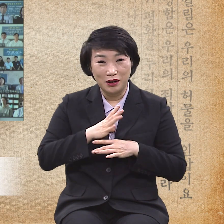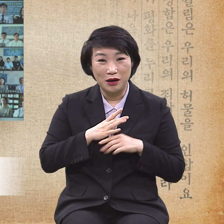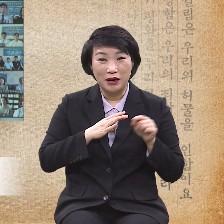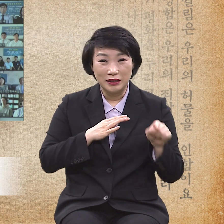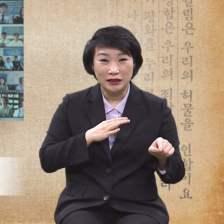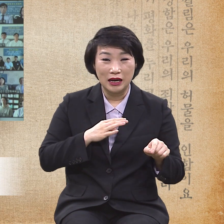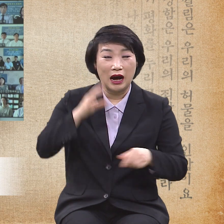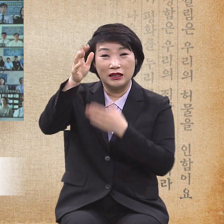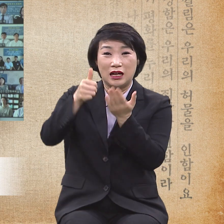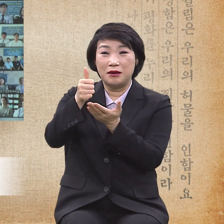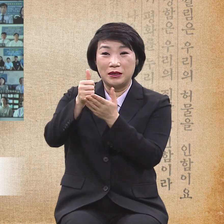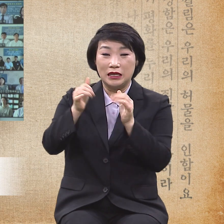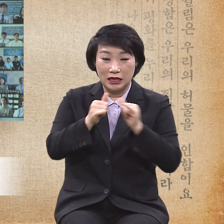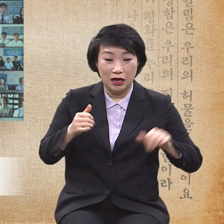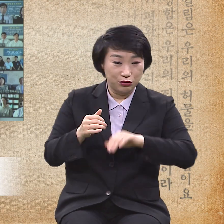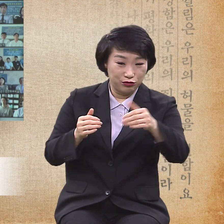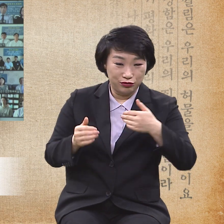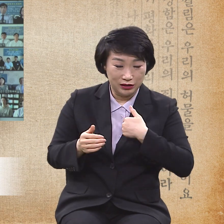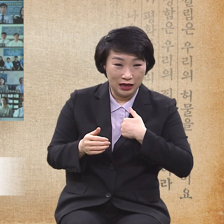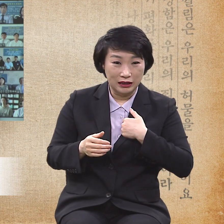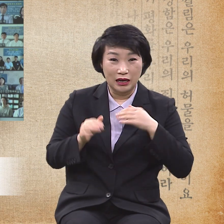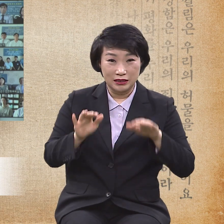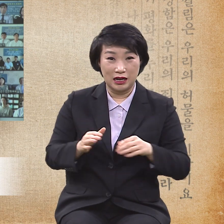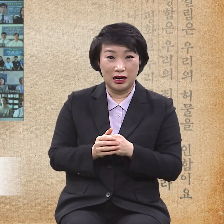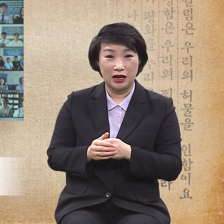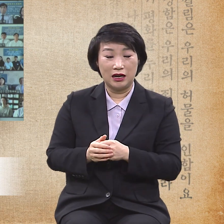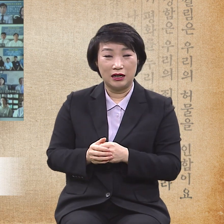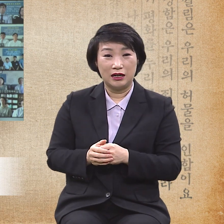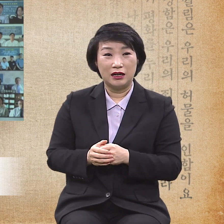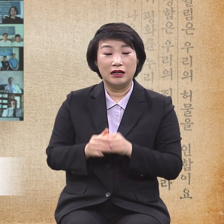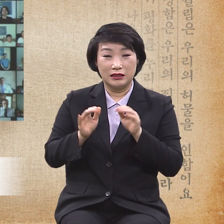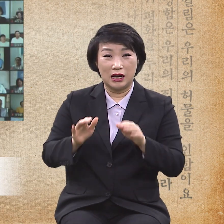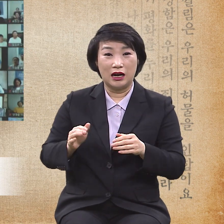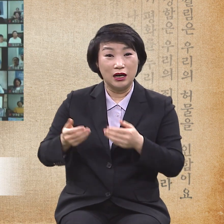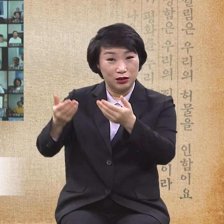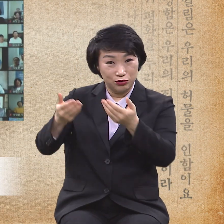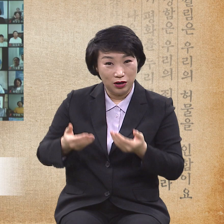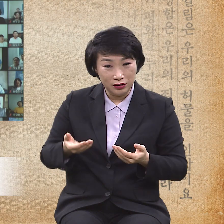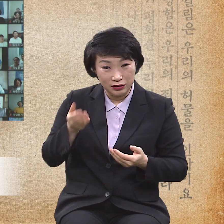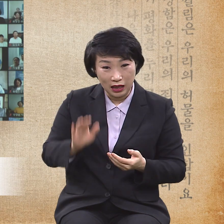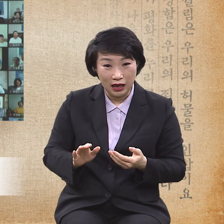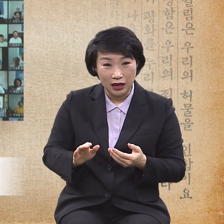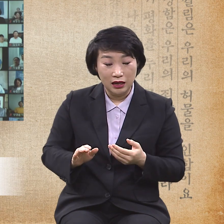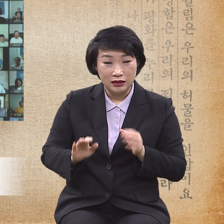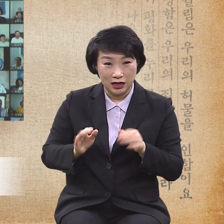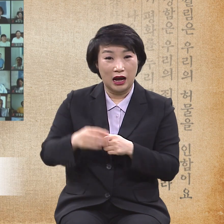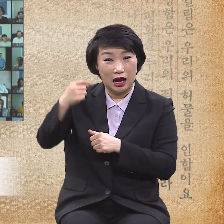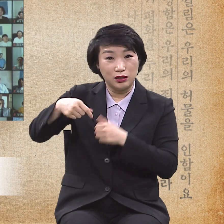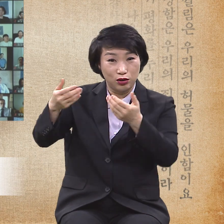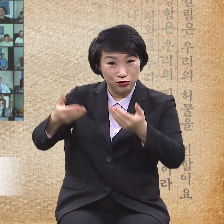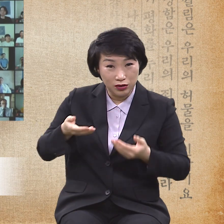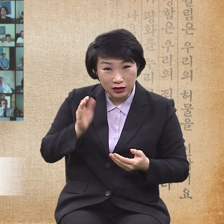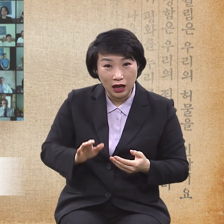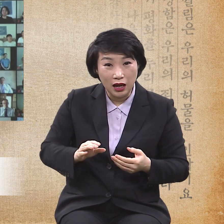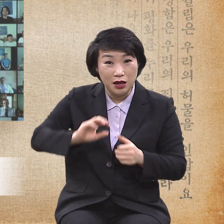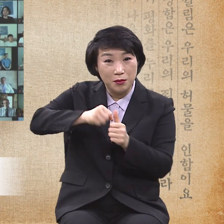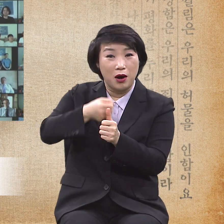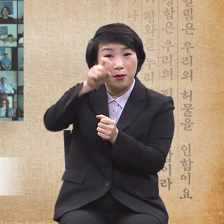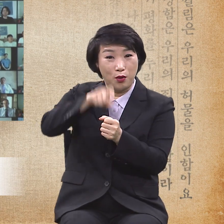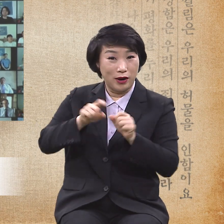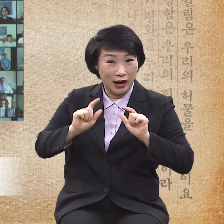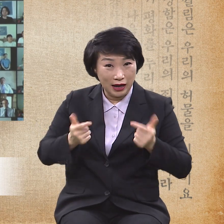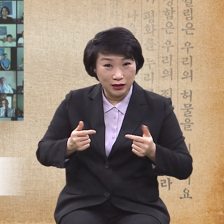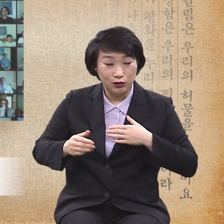그게 하나님이 인간에게 따지고 하나님께서 인간을 형벌하려고 생각하시 아니라 깨닫고